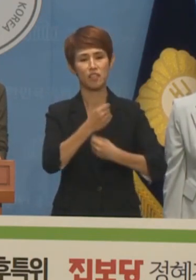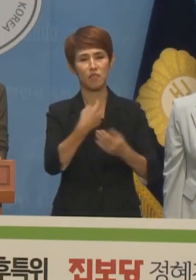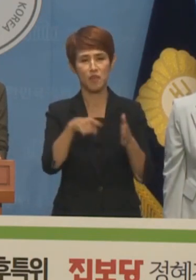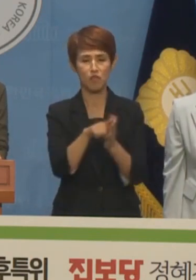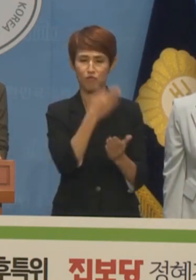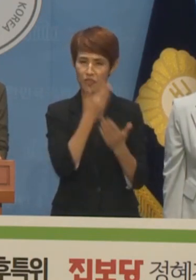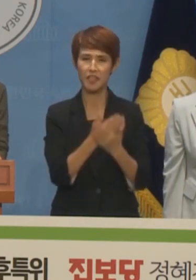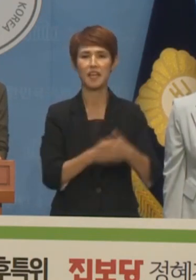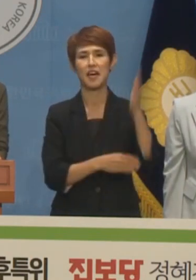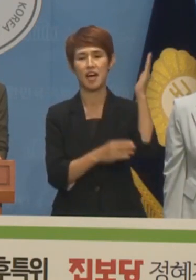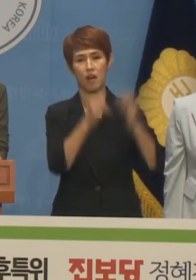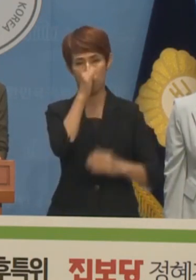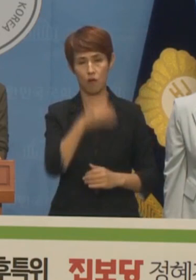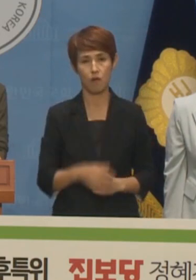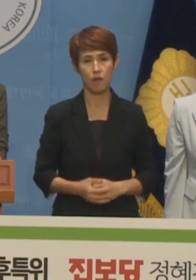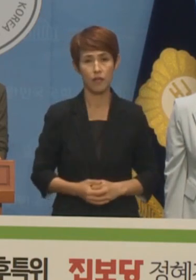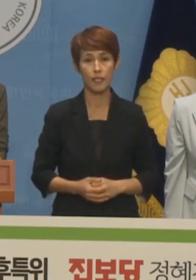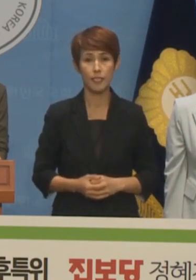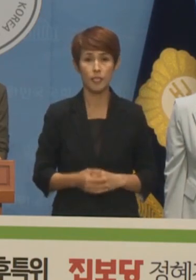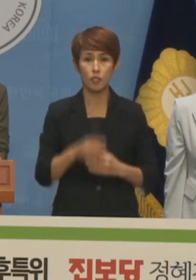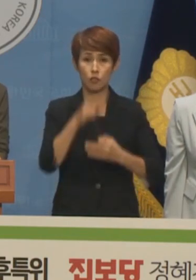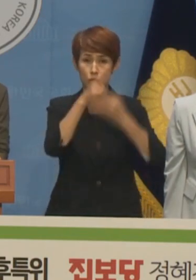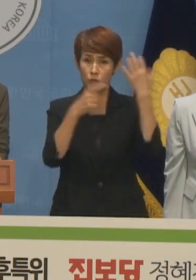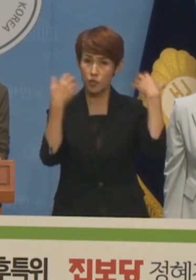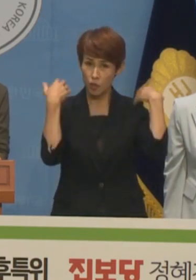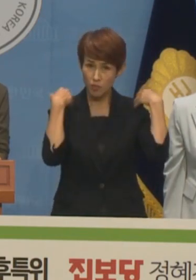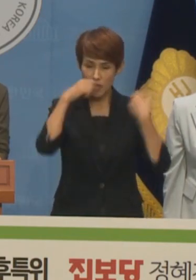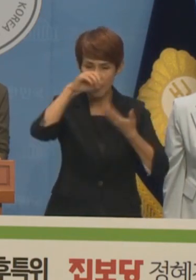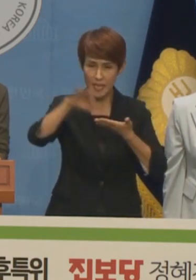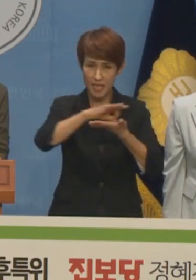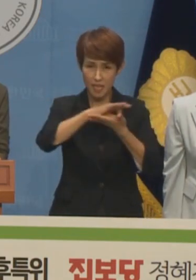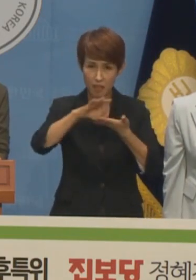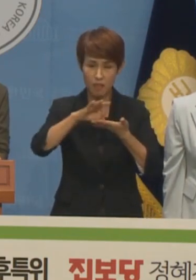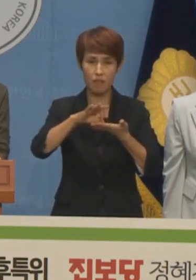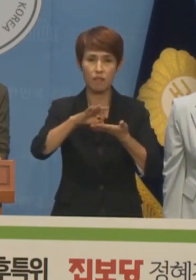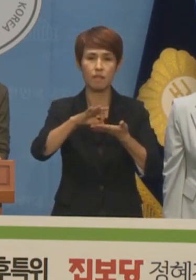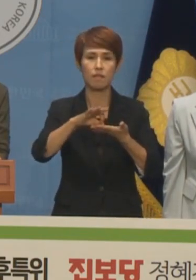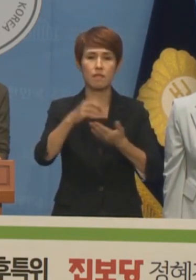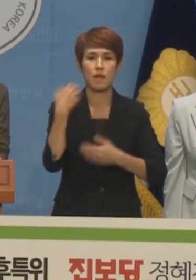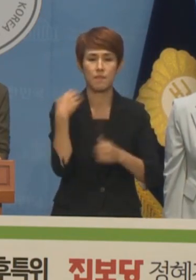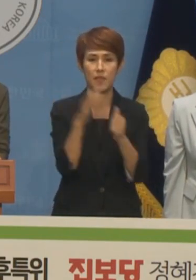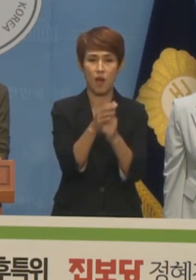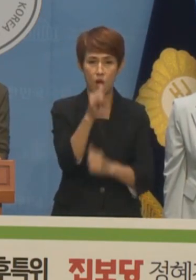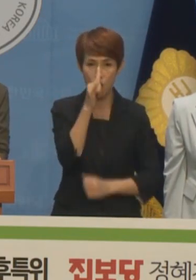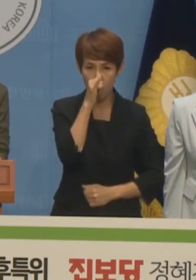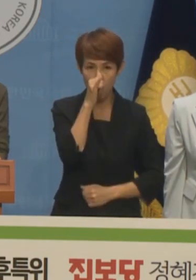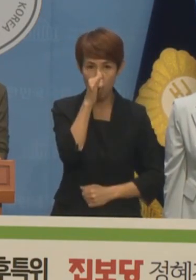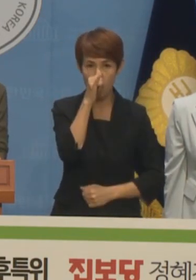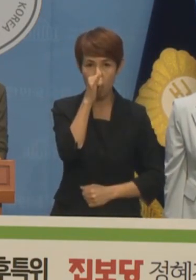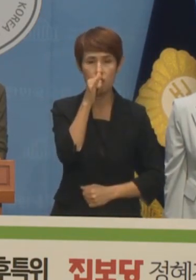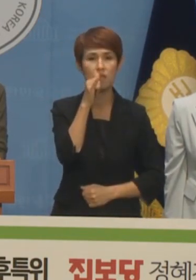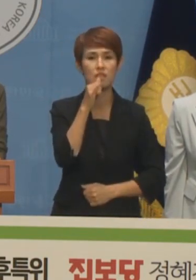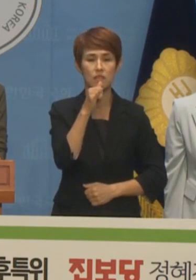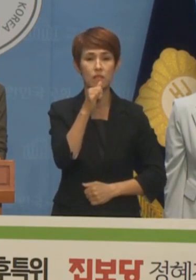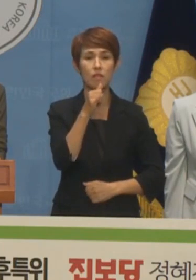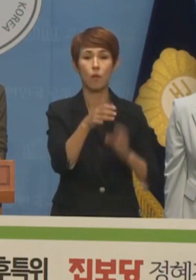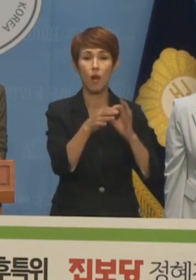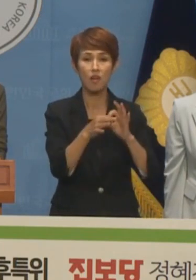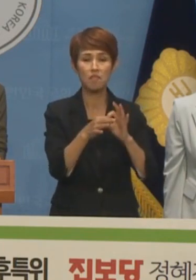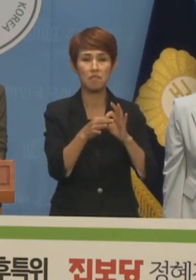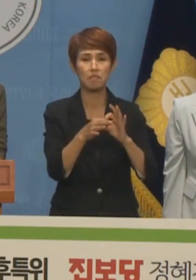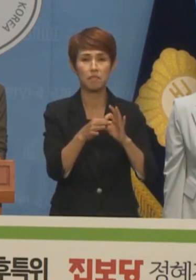그리고 윤석열 정부의 지난 2차례 예산 편성을 총괄하고 누구보다 그 국정 철학에 대한 이해도가 높은